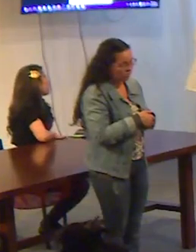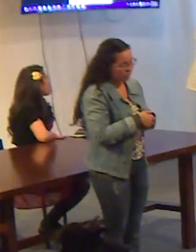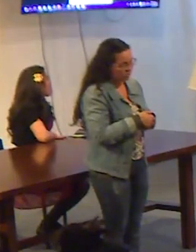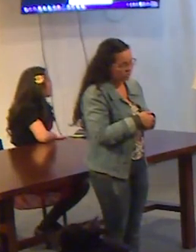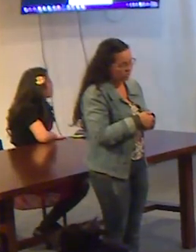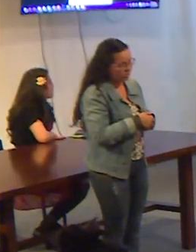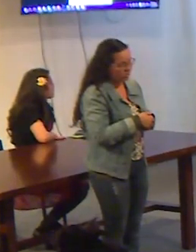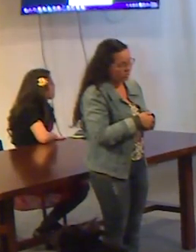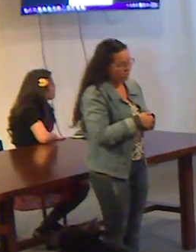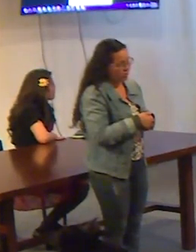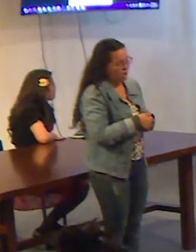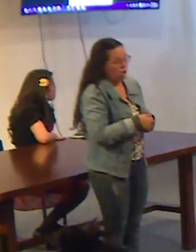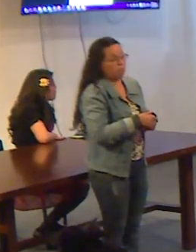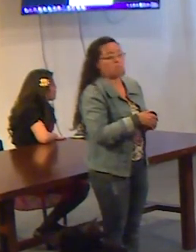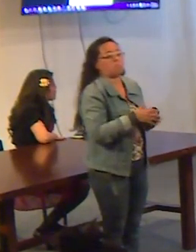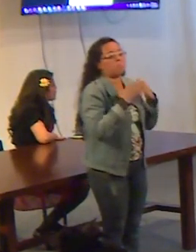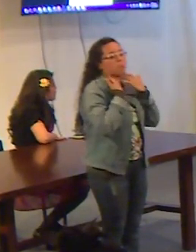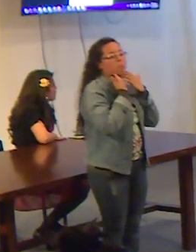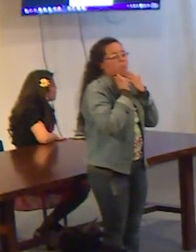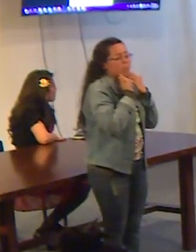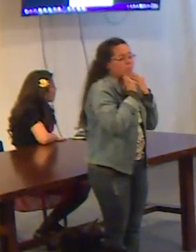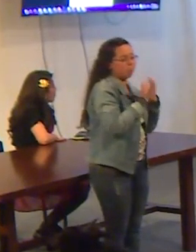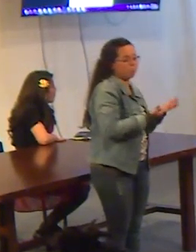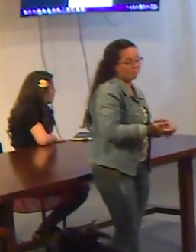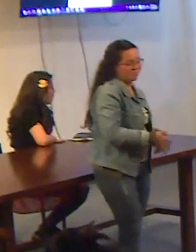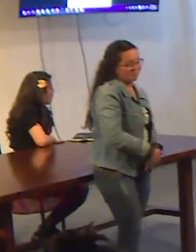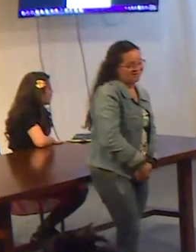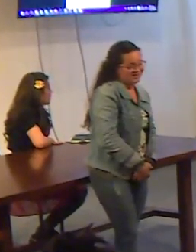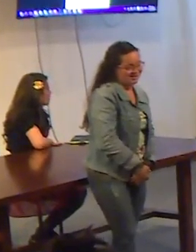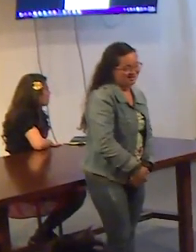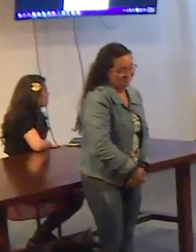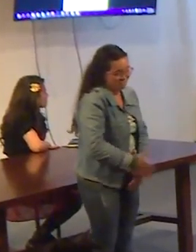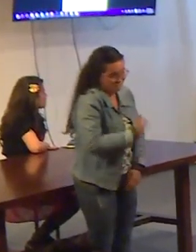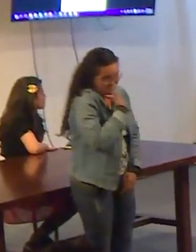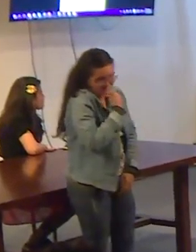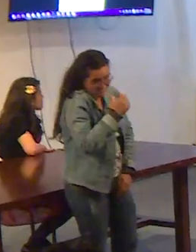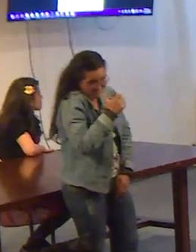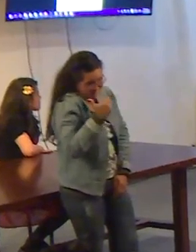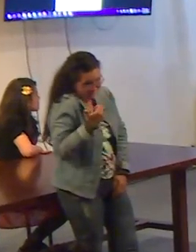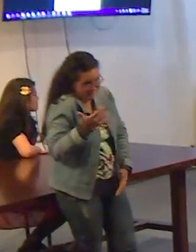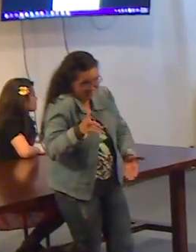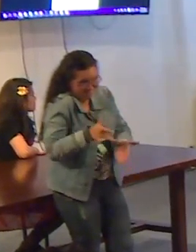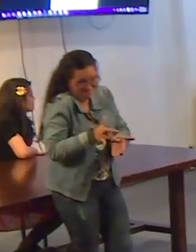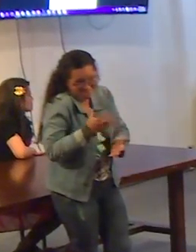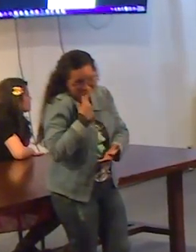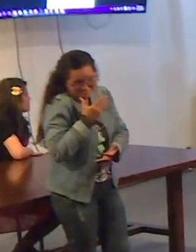Bueno, no tengo mucho que decir porque